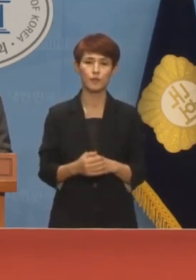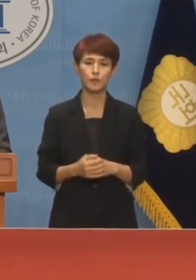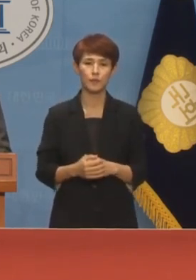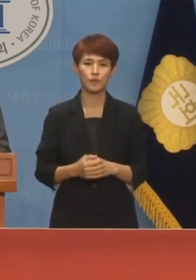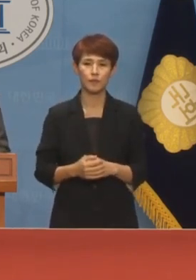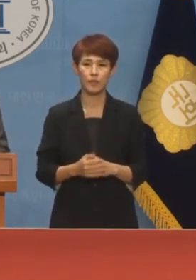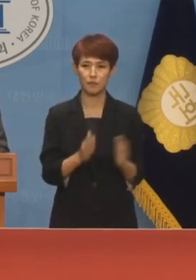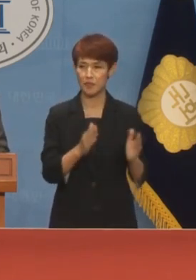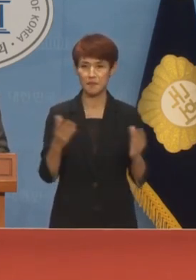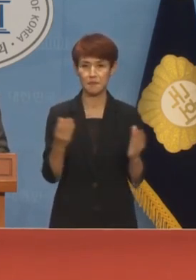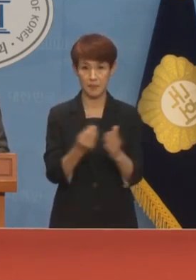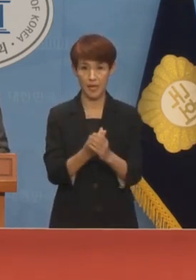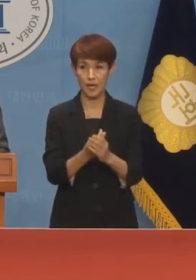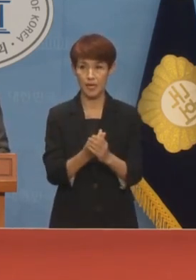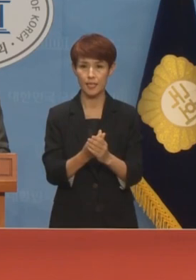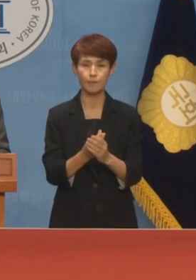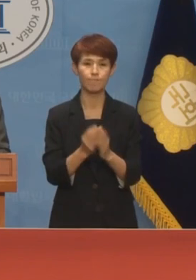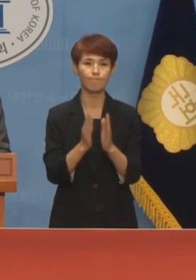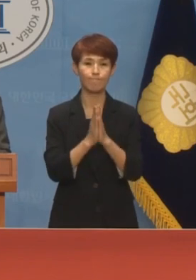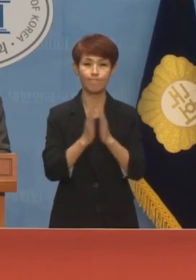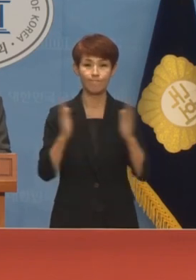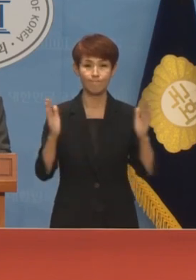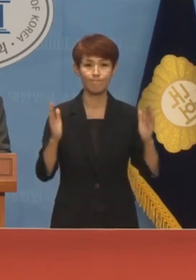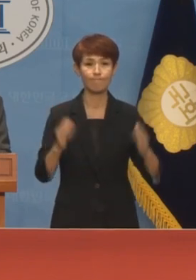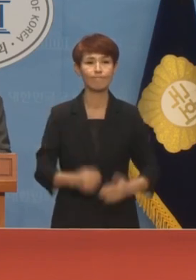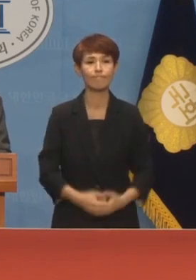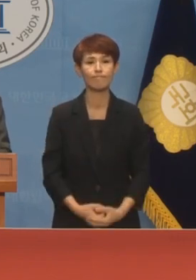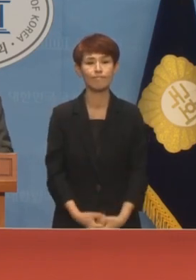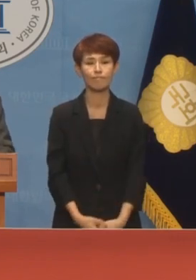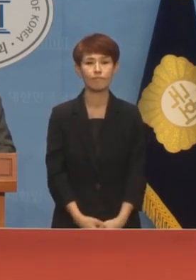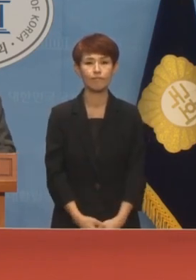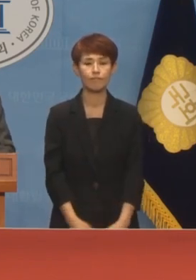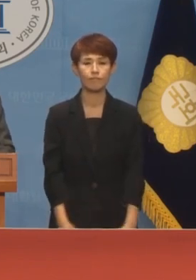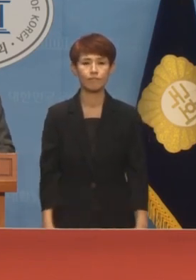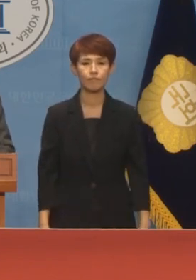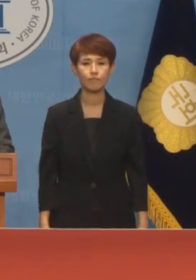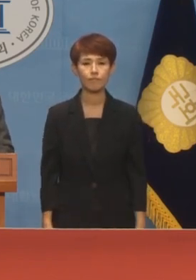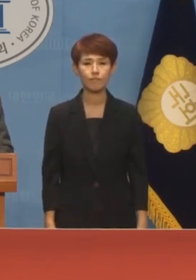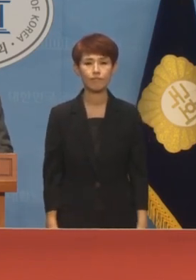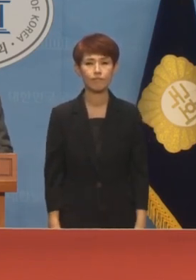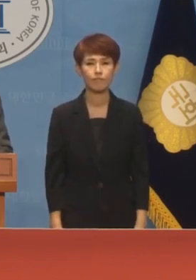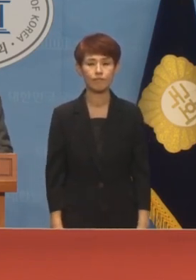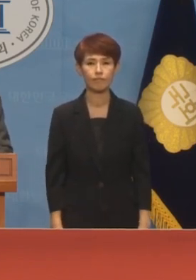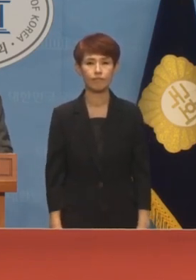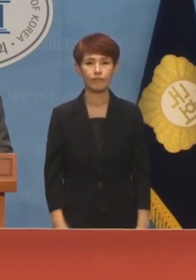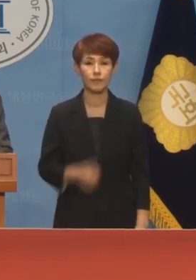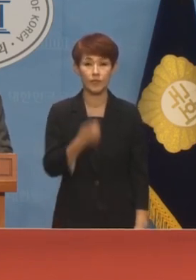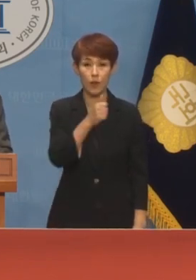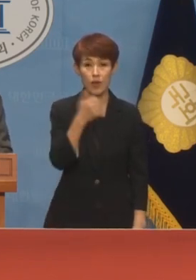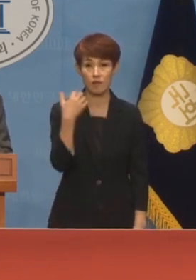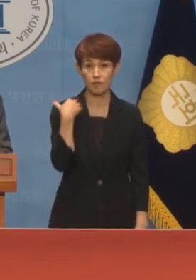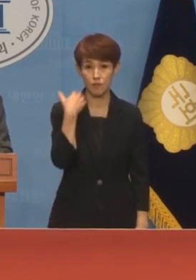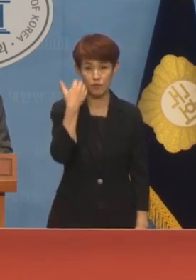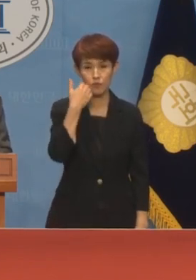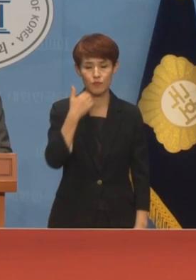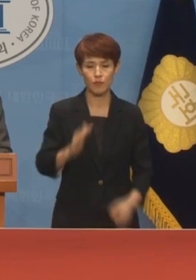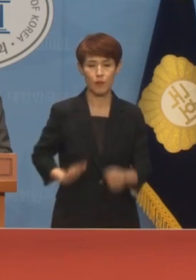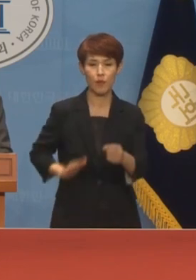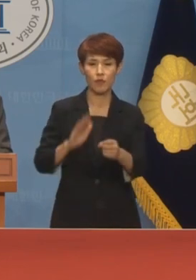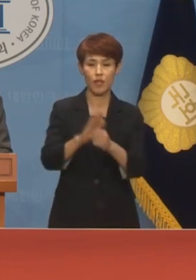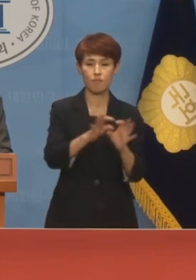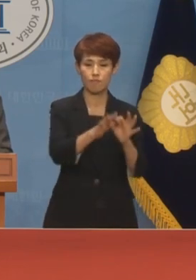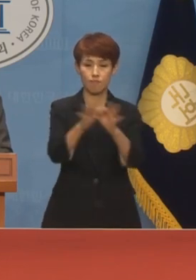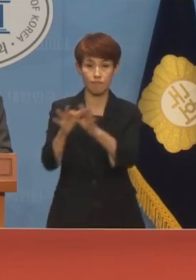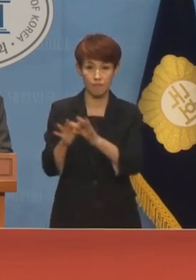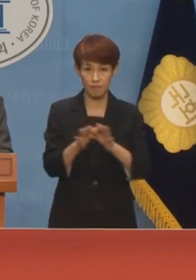이미 다 준비가 돼 계신 것 같아가지고 바로 진행하고자 합니다. 오늘 사회는 해병대